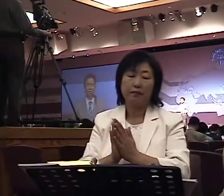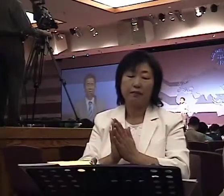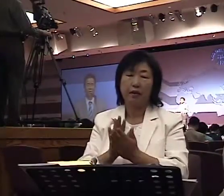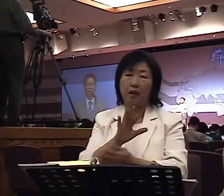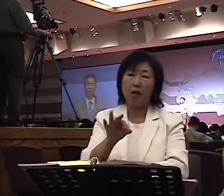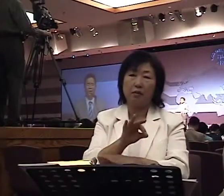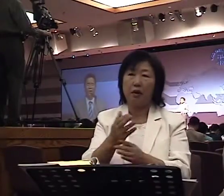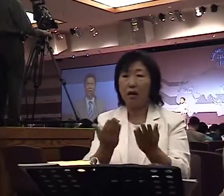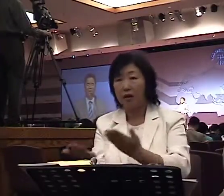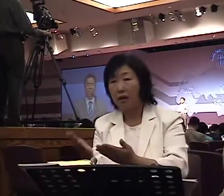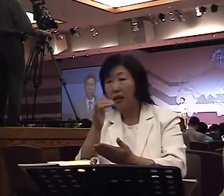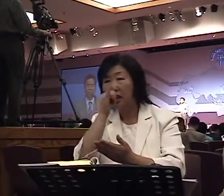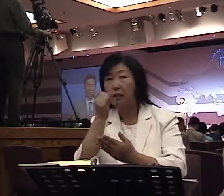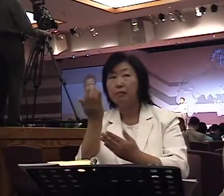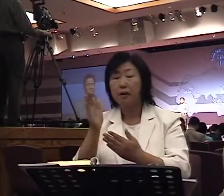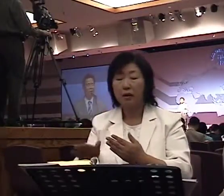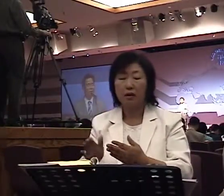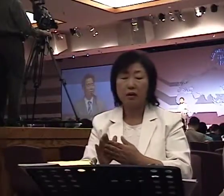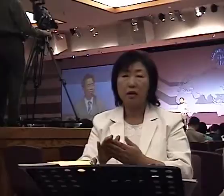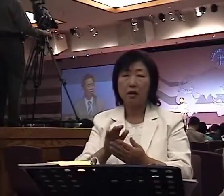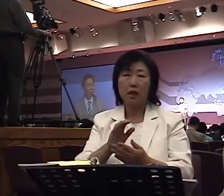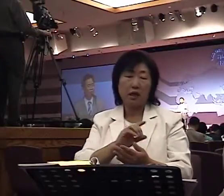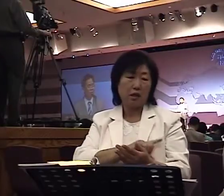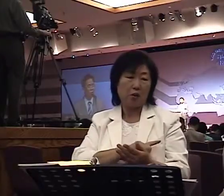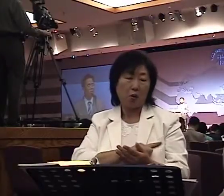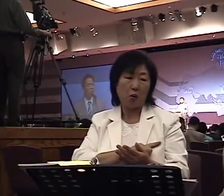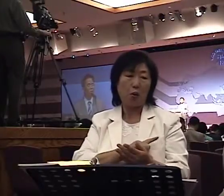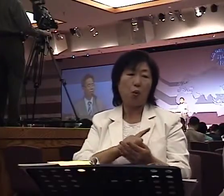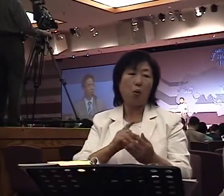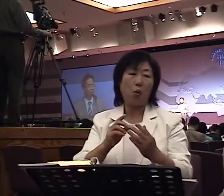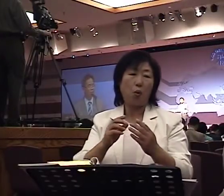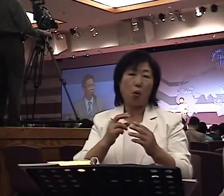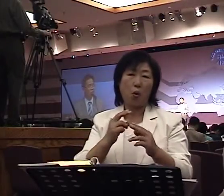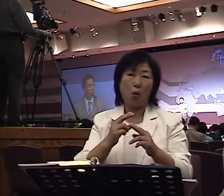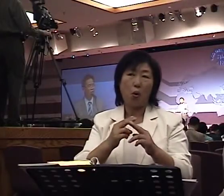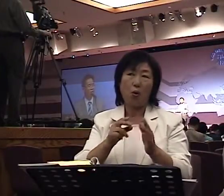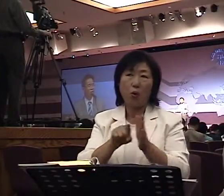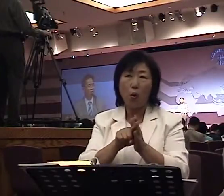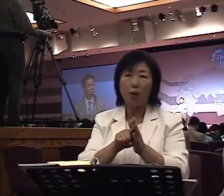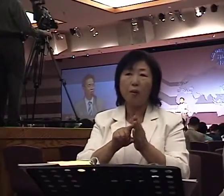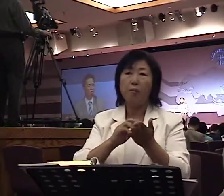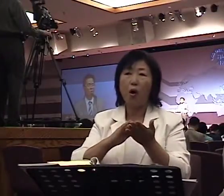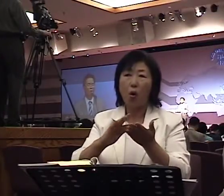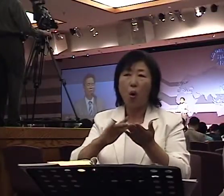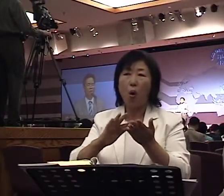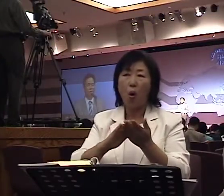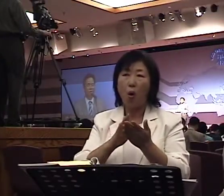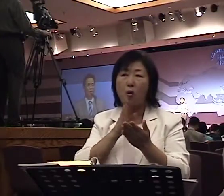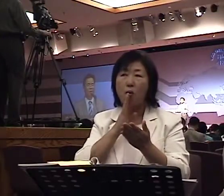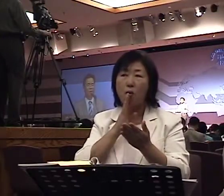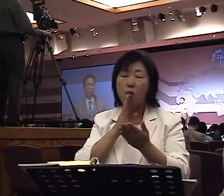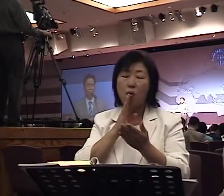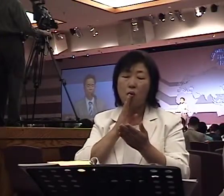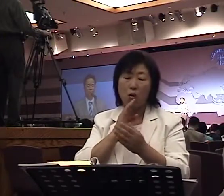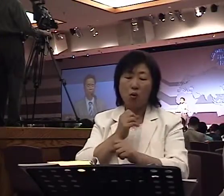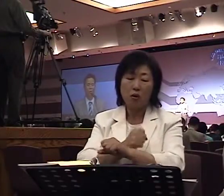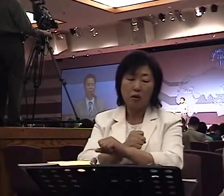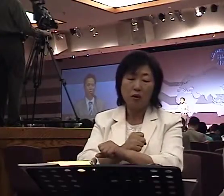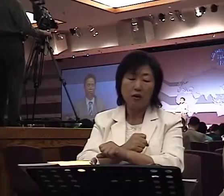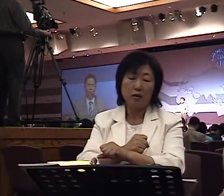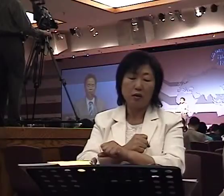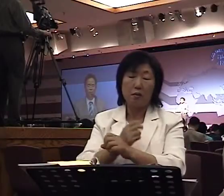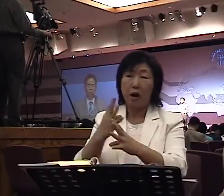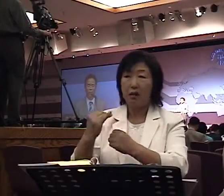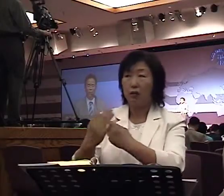드릴 텐데요. 여러분의 성함과 교인 번호를 꼭 기입해 주시면 저희가 전산 처리하는 데 많은 도움이